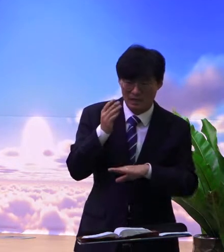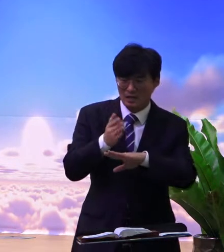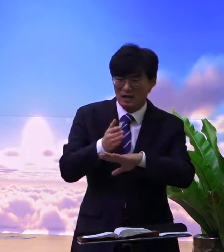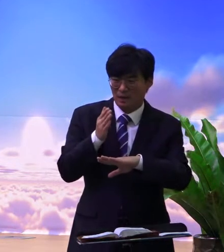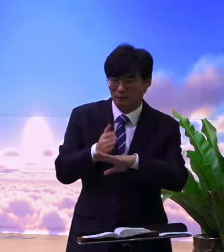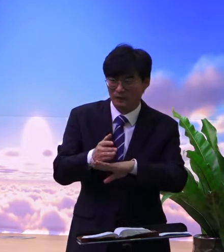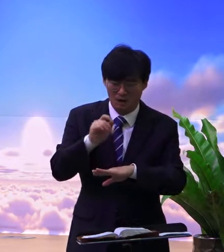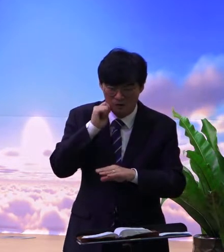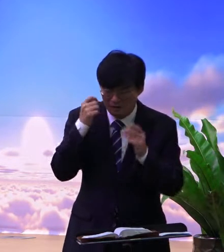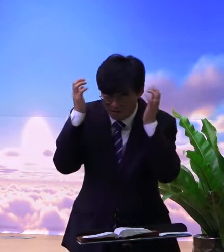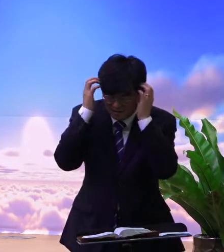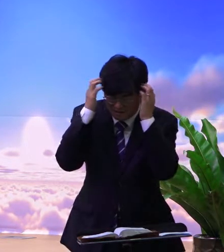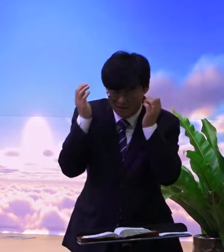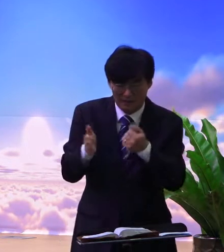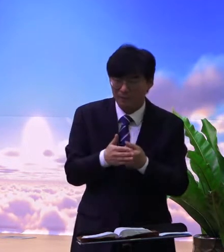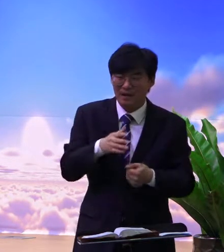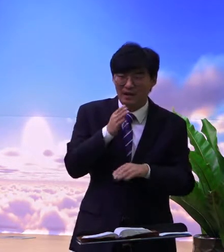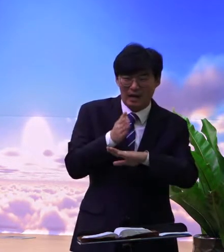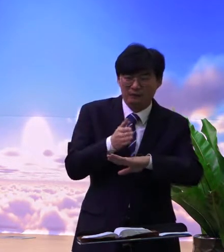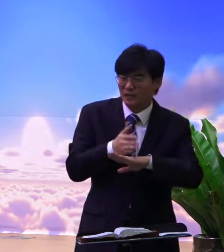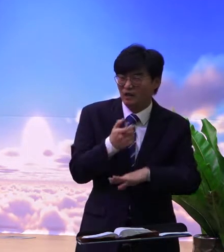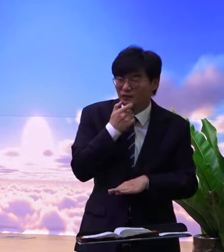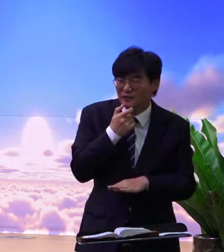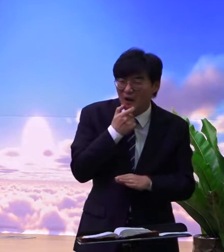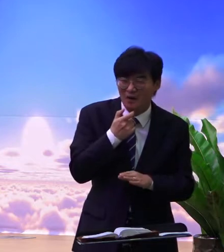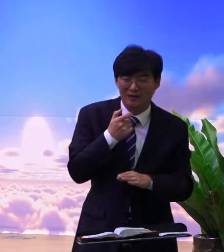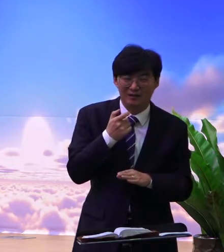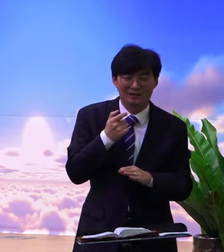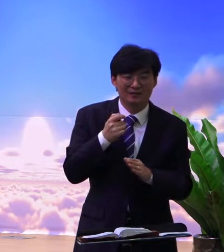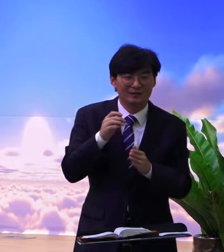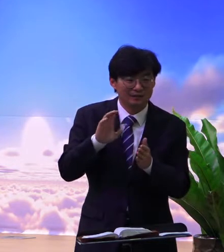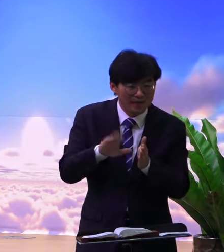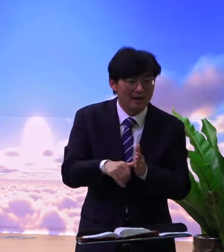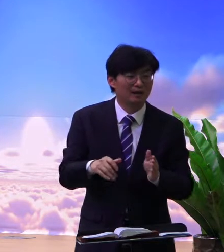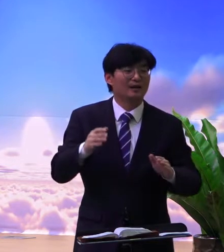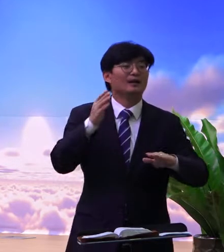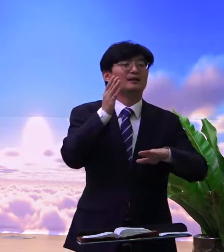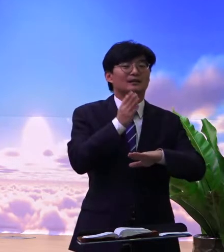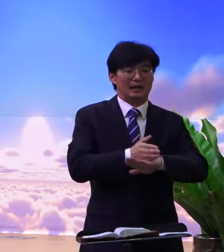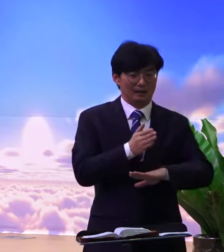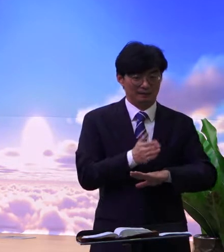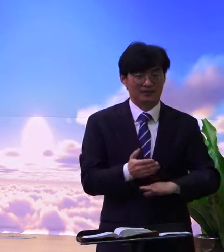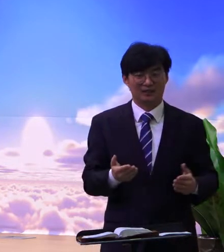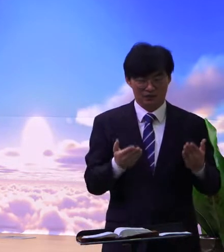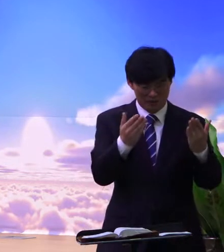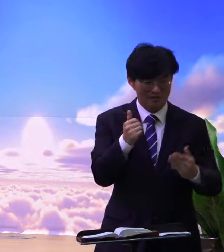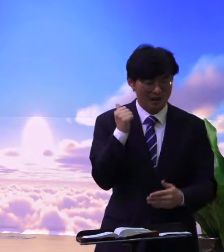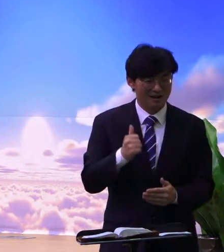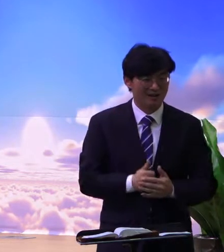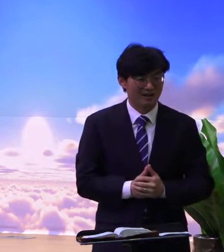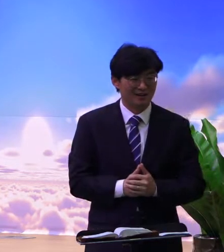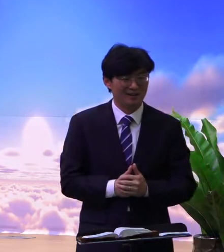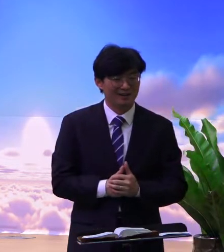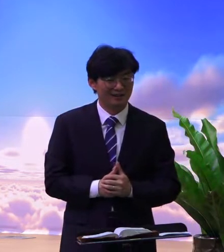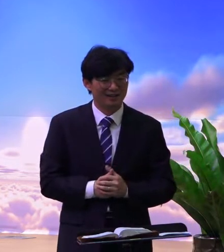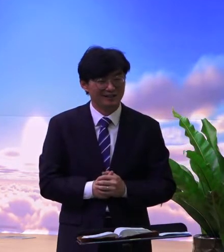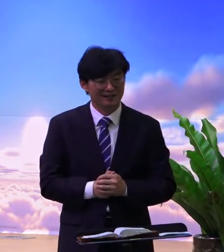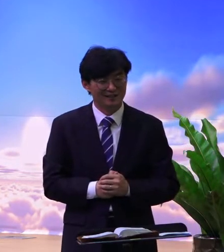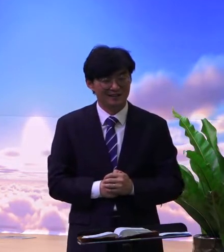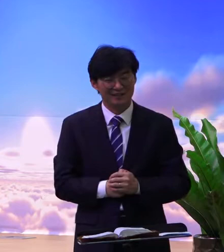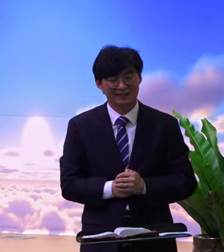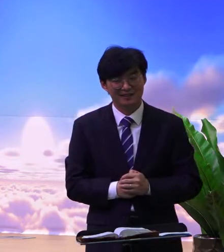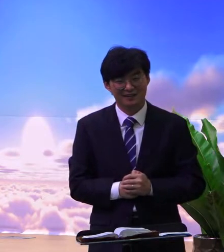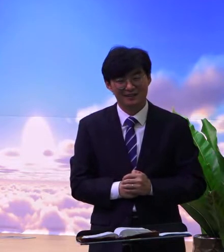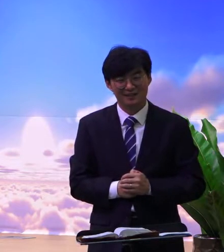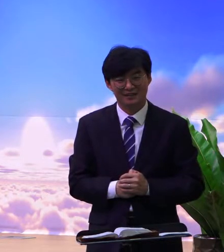않을 그때야말로 정말 감사할 때라는 것입니다. 여러분, 한번 이런 질문을 여러분 스스로